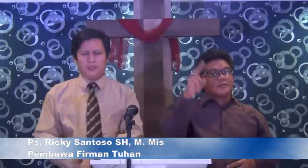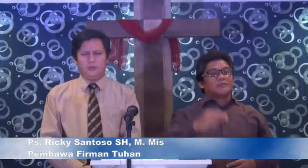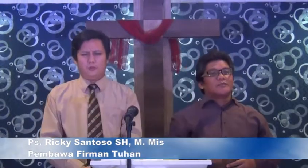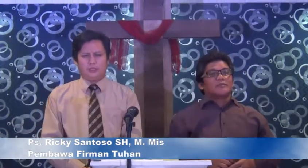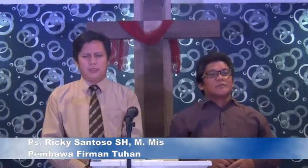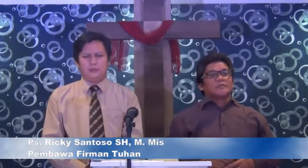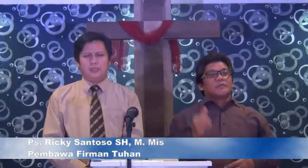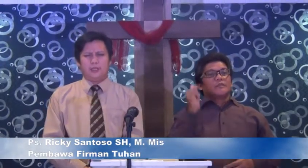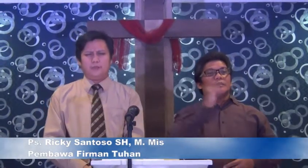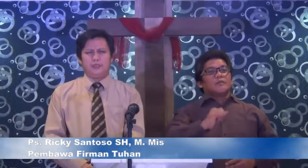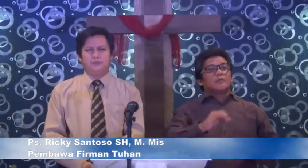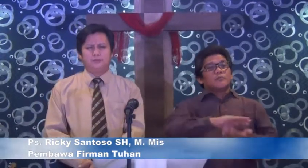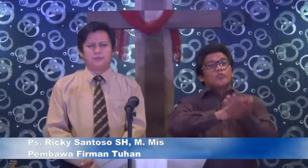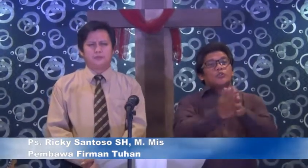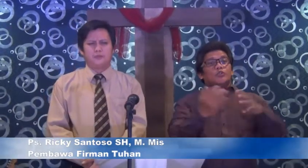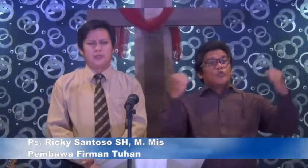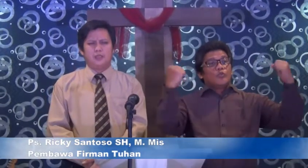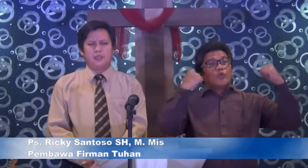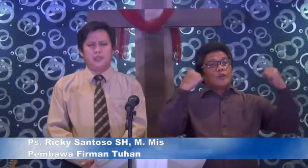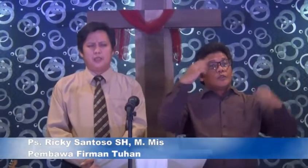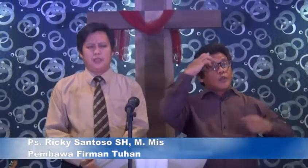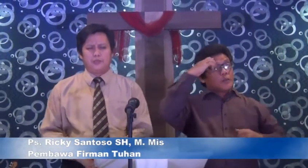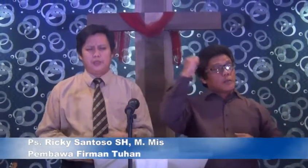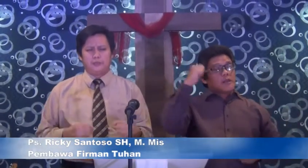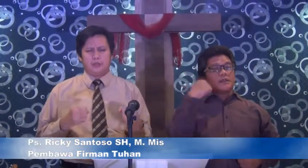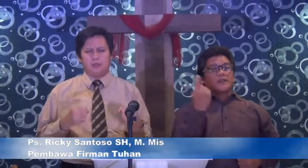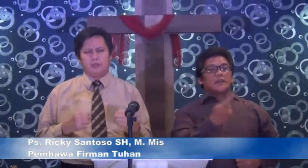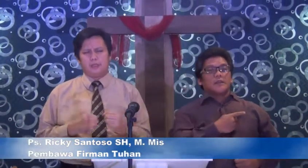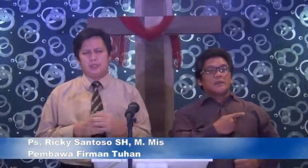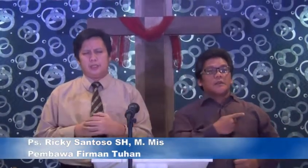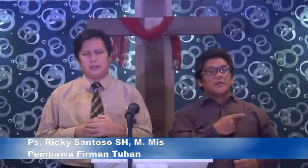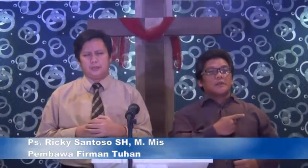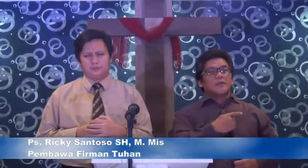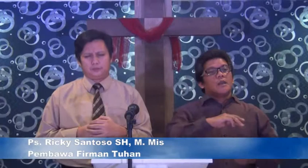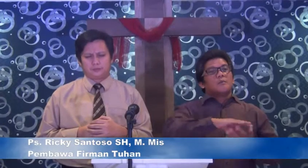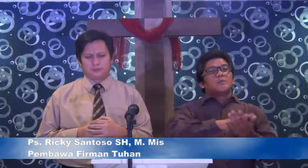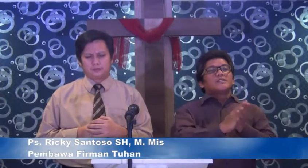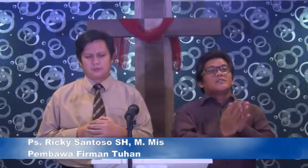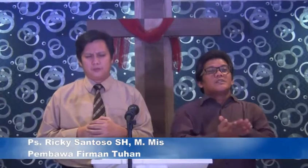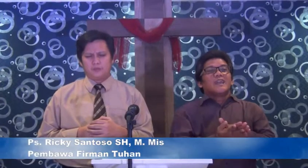yang menjadi kekuatan bagi kami, yang akan menjadi pedoman bagi kami.